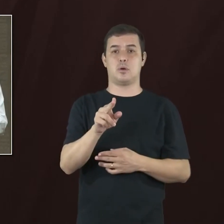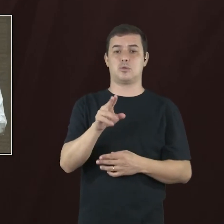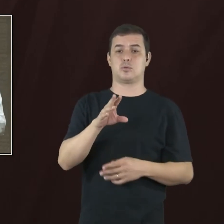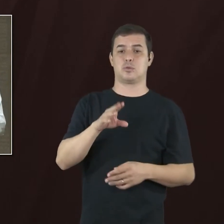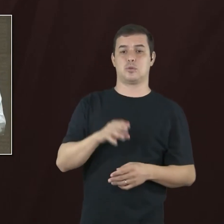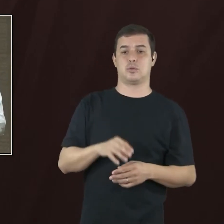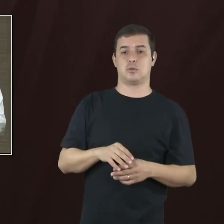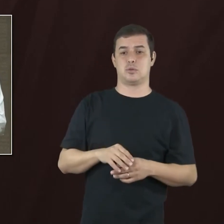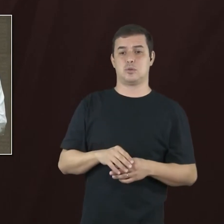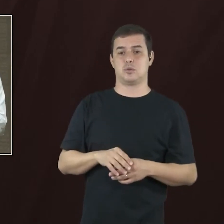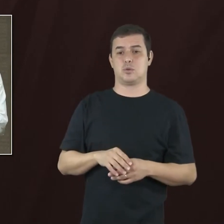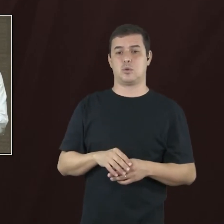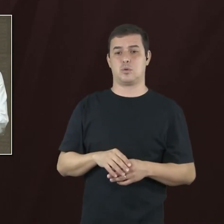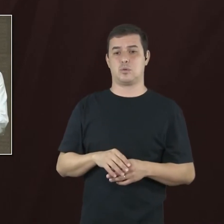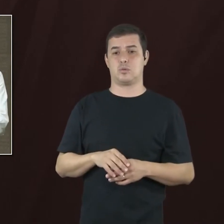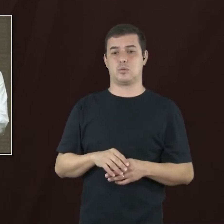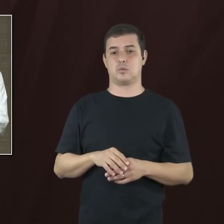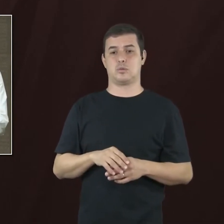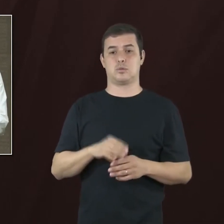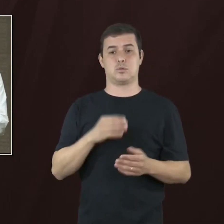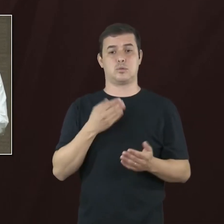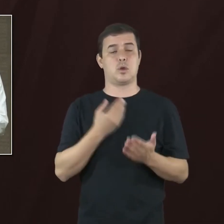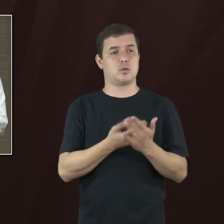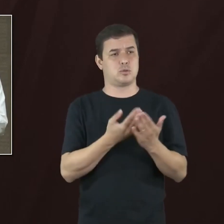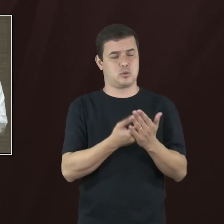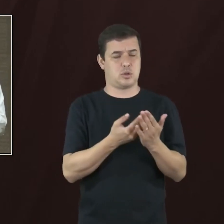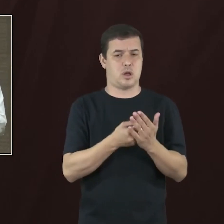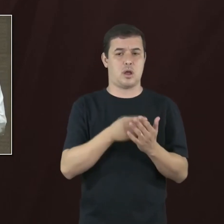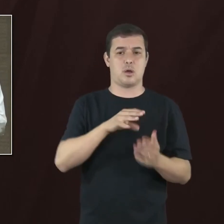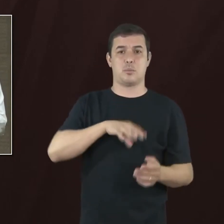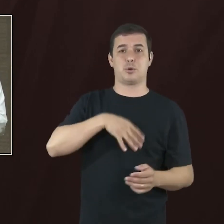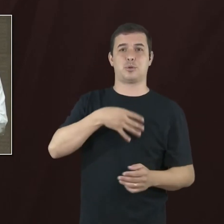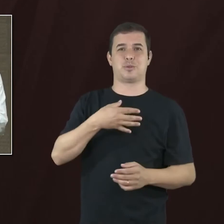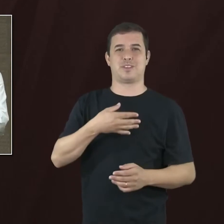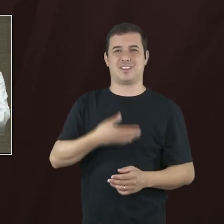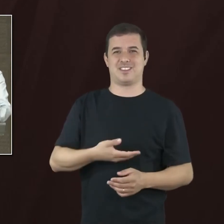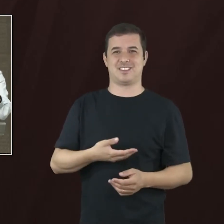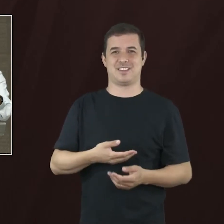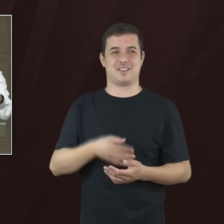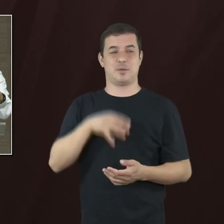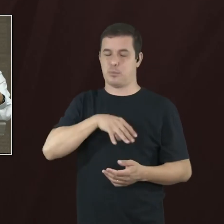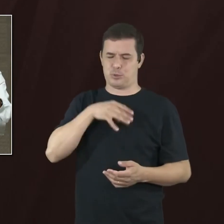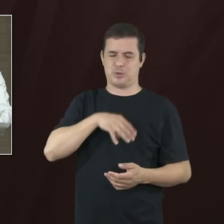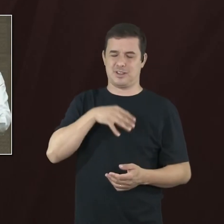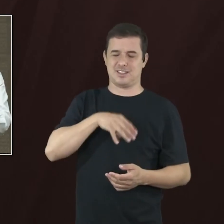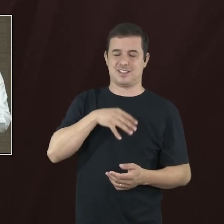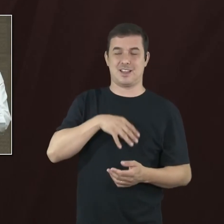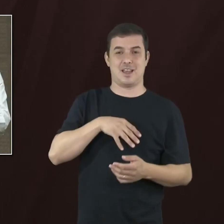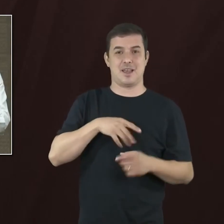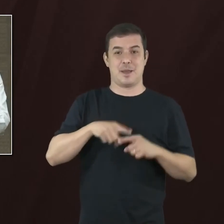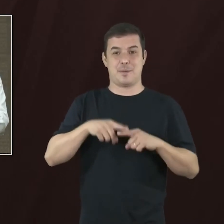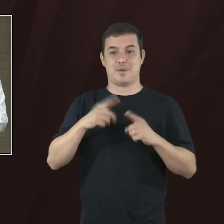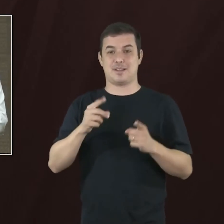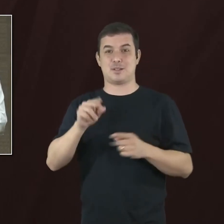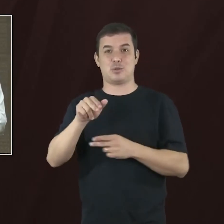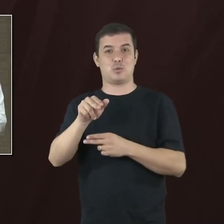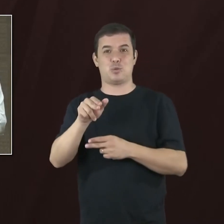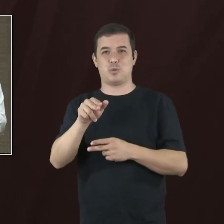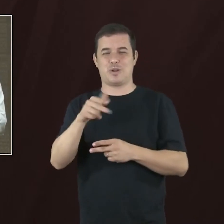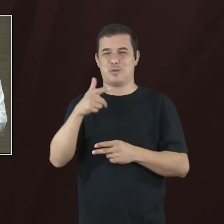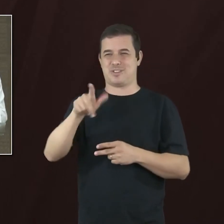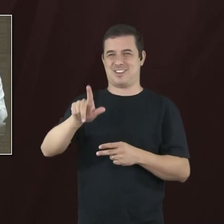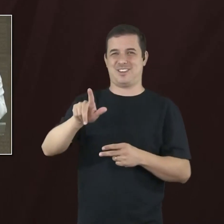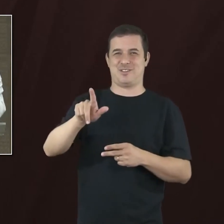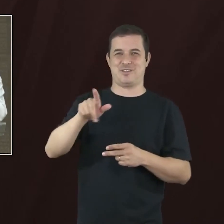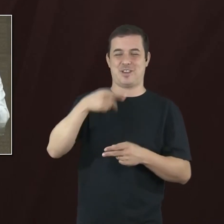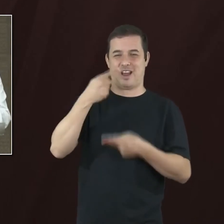português lá em Taiwan. Língua que ele nunca aprendeu, né? Ele mal conseguia usar o cotidiano, mas, irmãos,